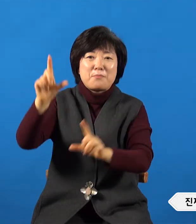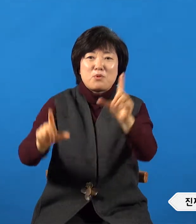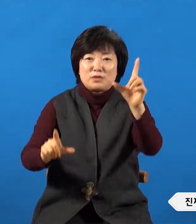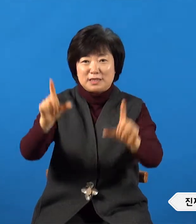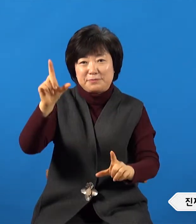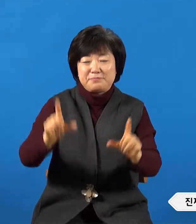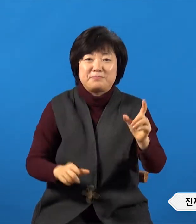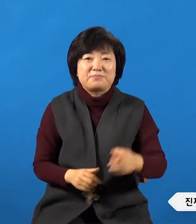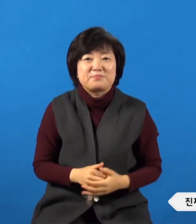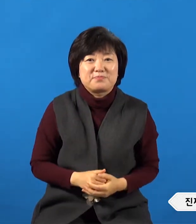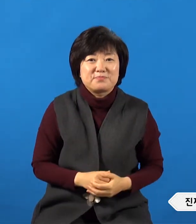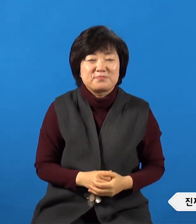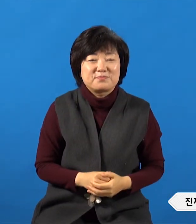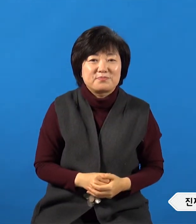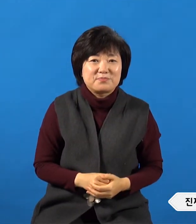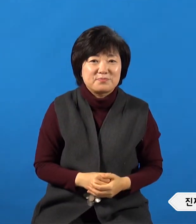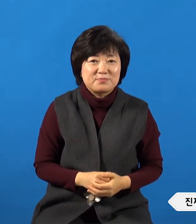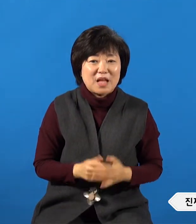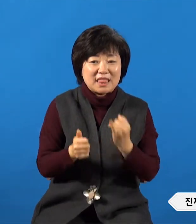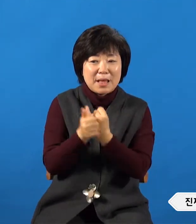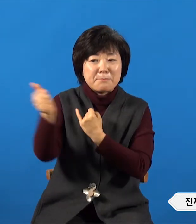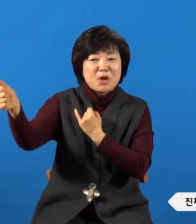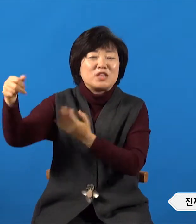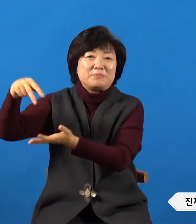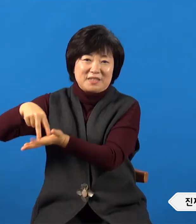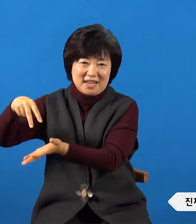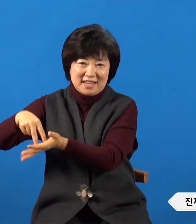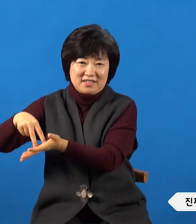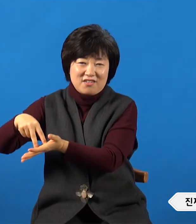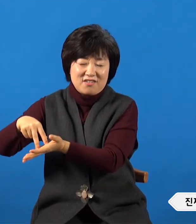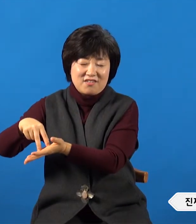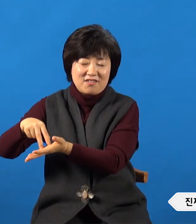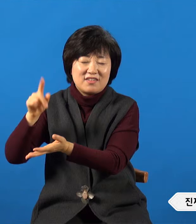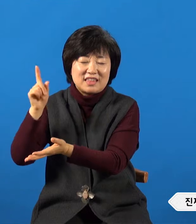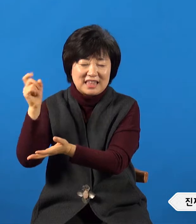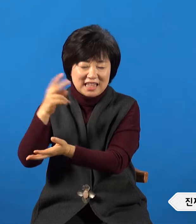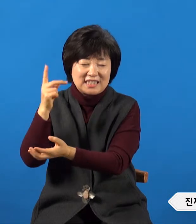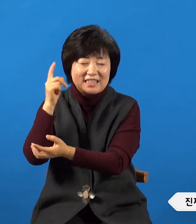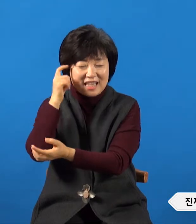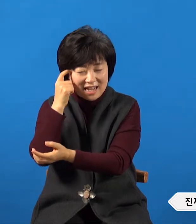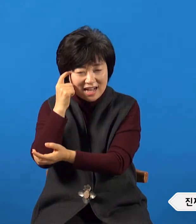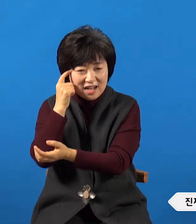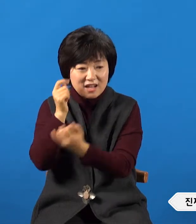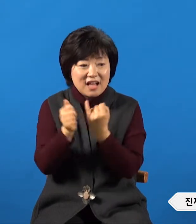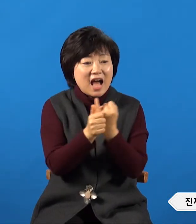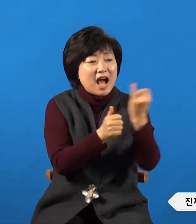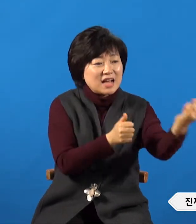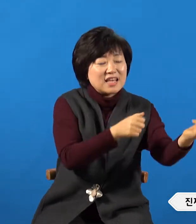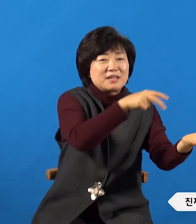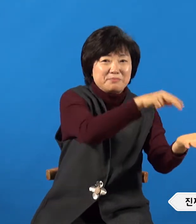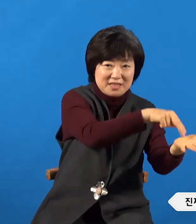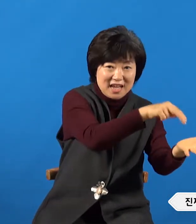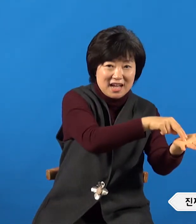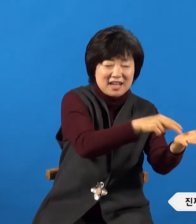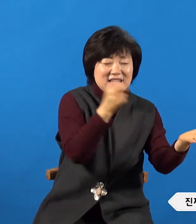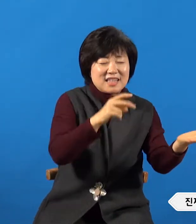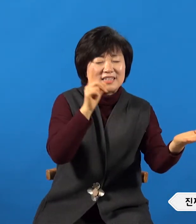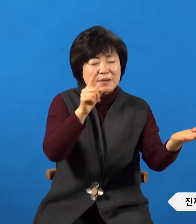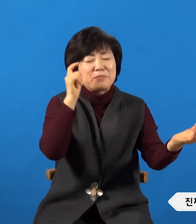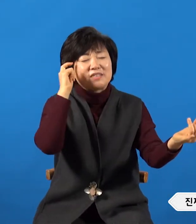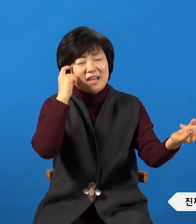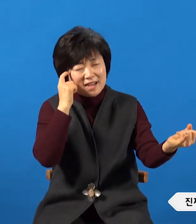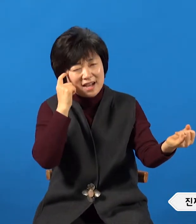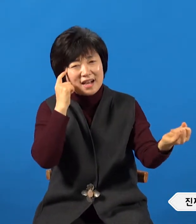인간관계의 모습을 봅니다. 그래서 남편의 입장에서 한 번 더 생각해 봅니다. 아내 입장에서 한 번